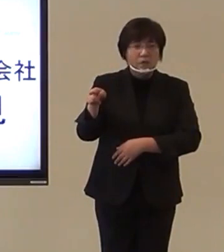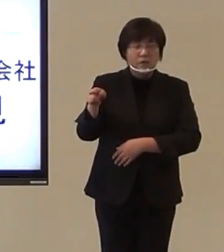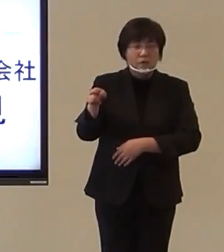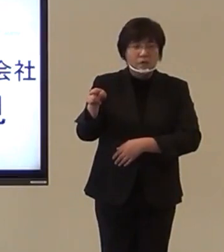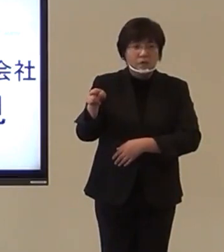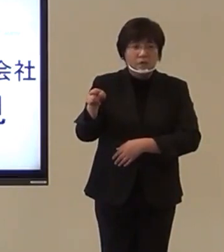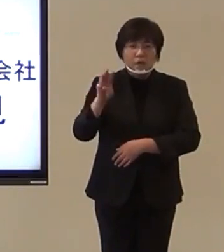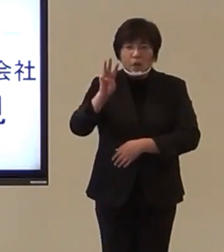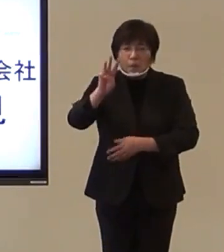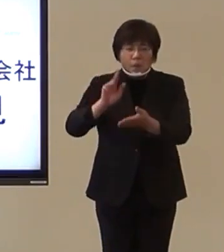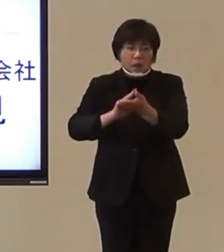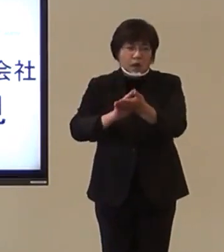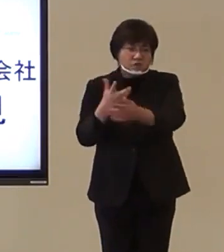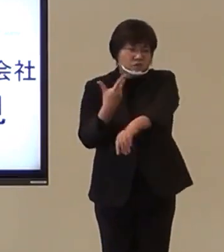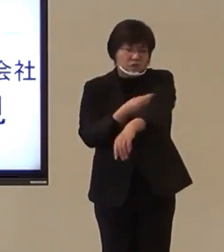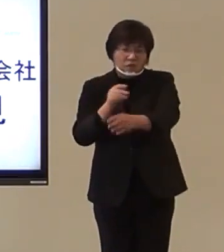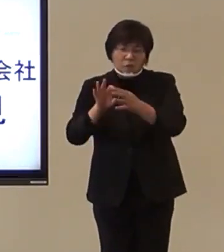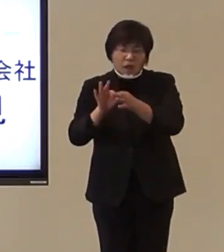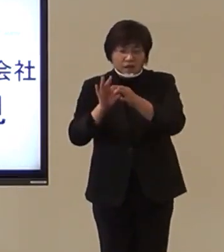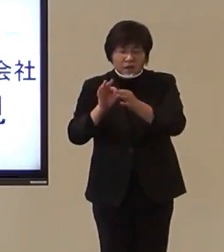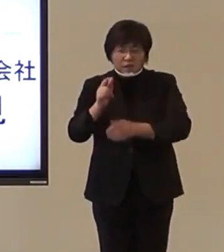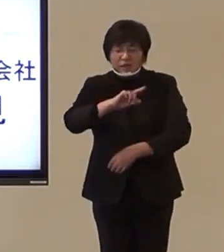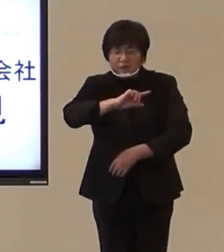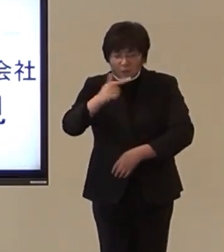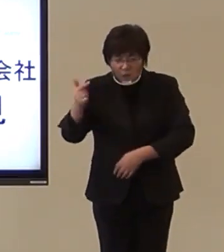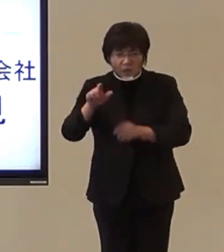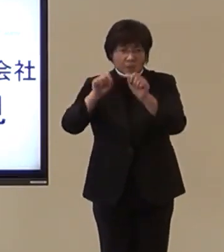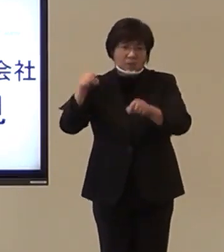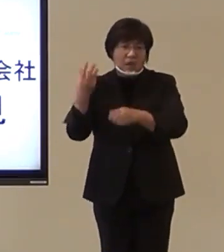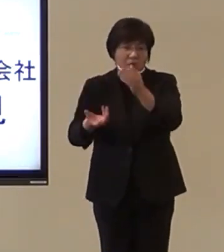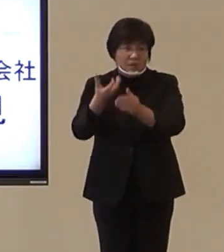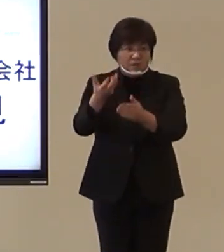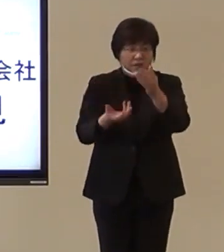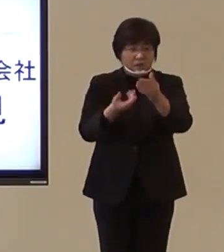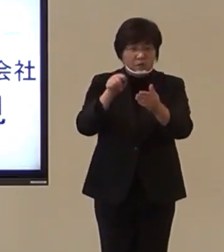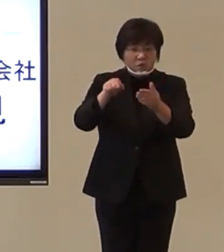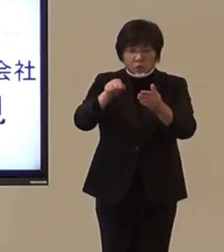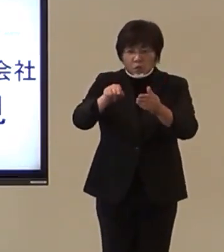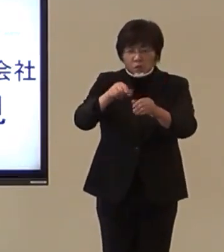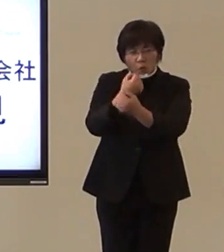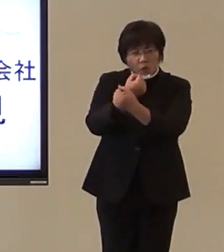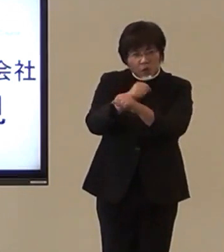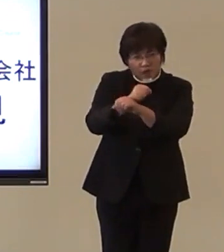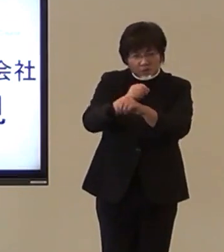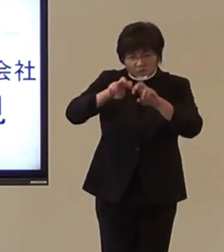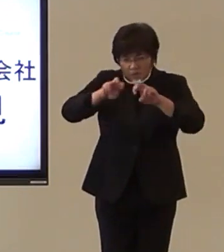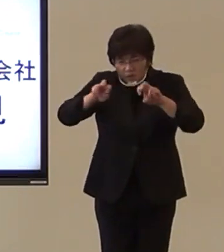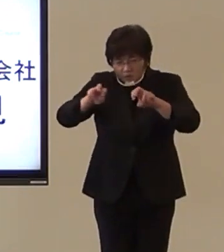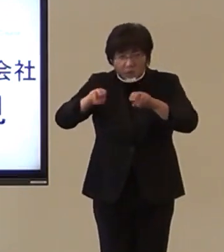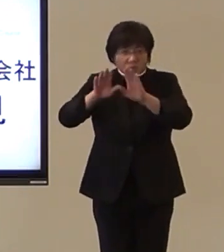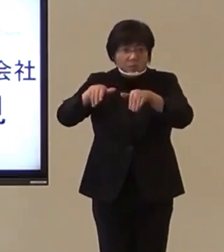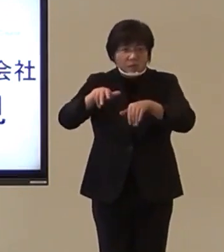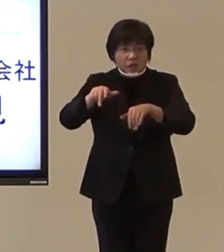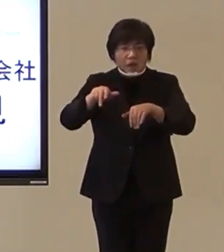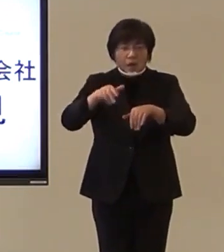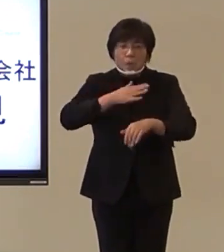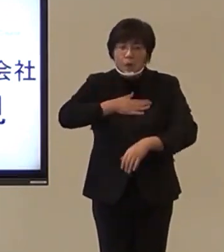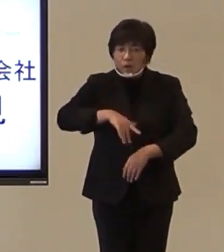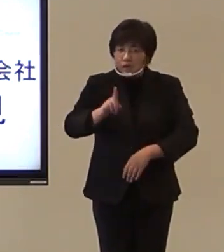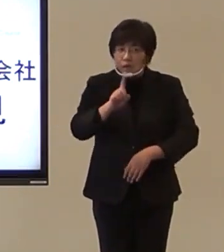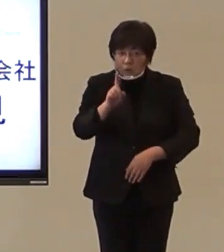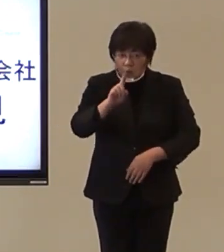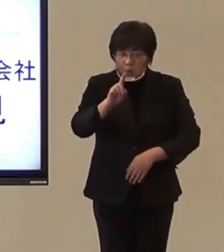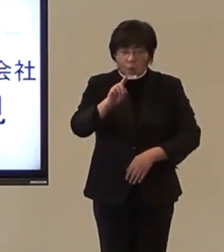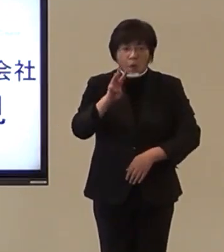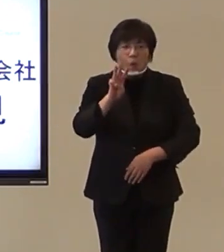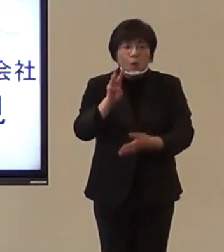ろんな問題を起こしてますので、その実証実験もしました。そして分かっていることはワクチンはですね、打ち